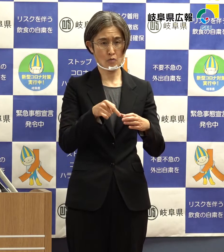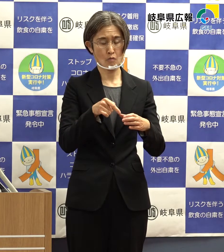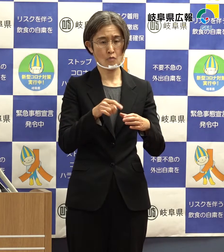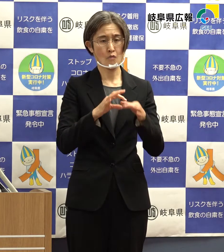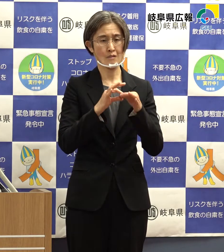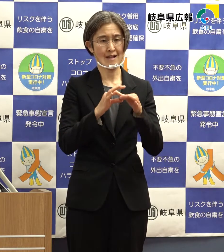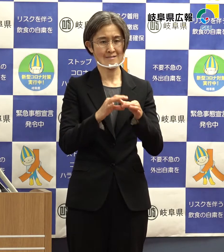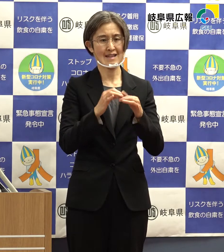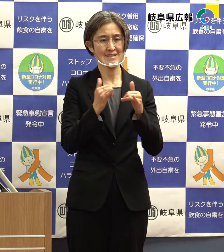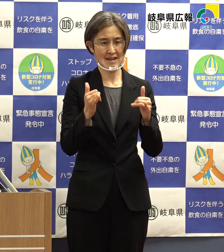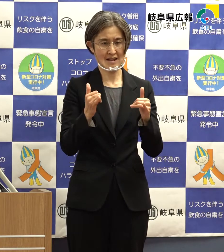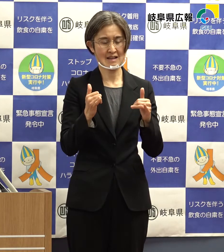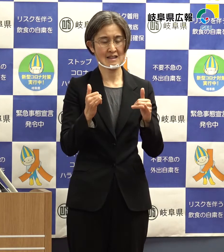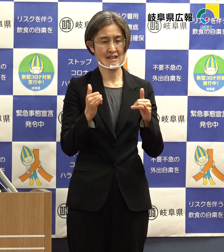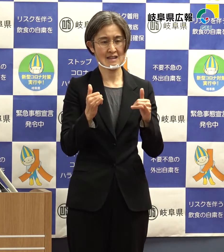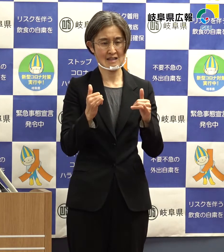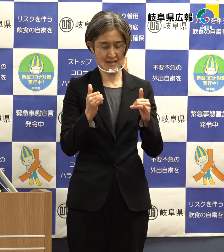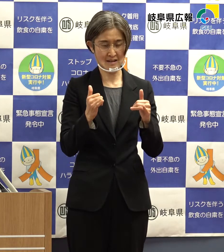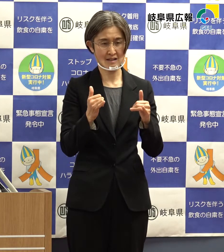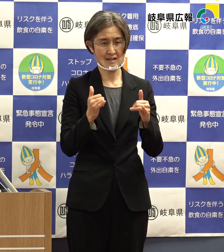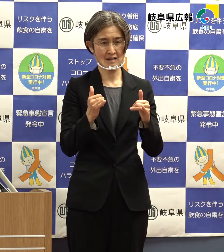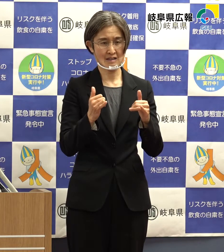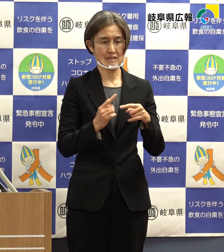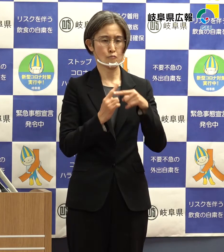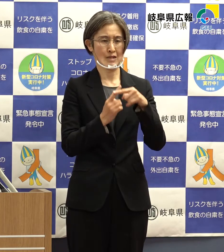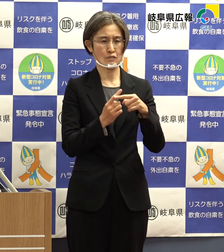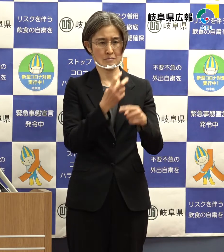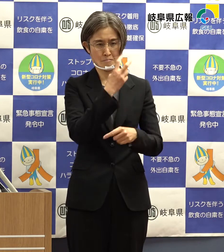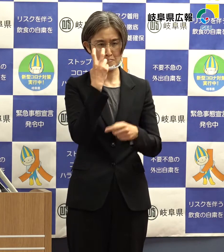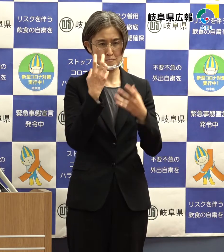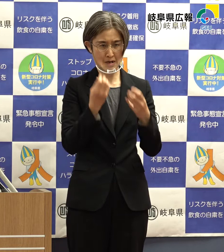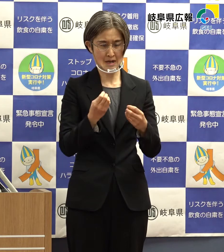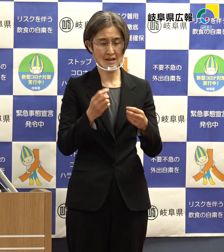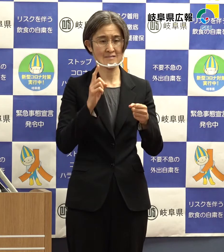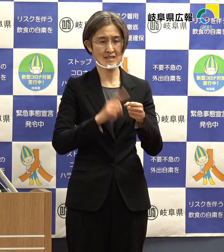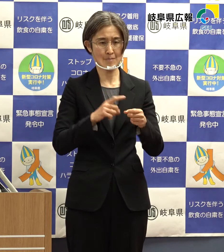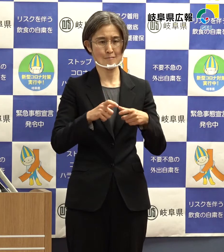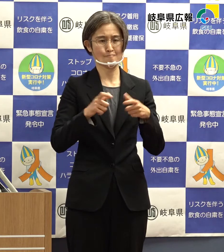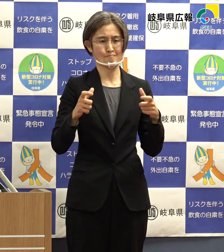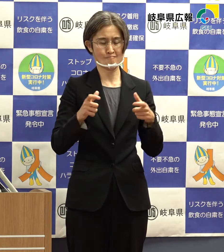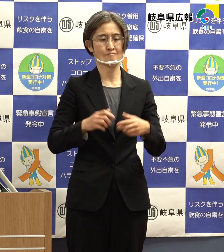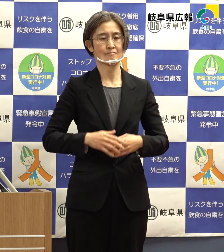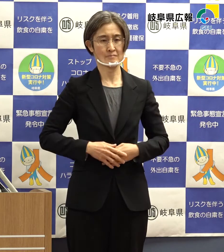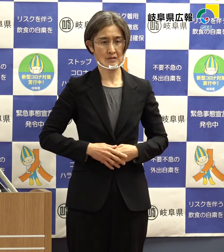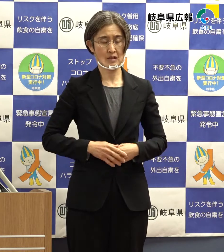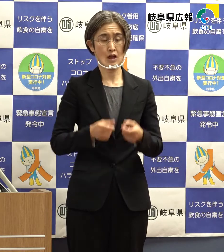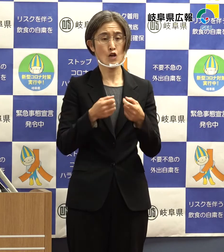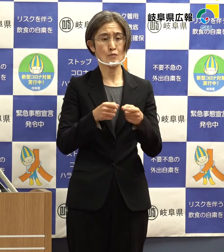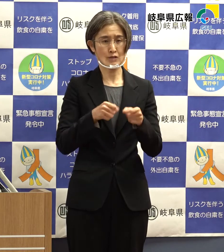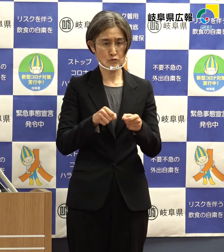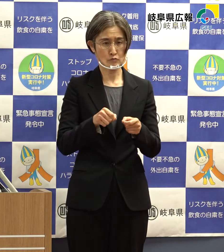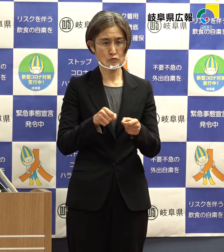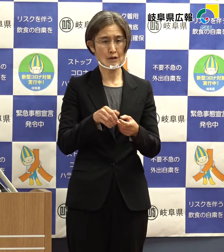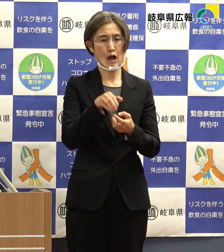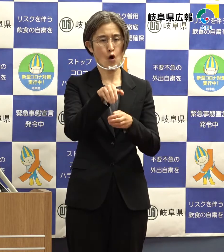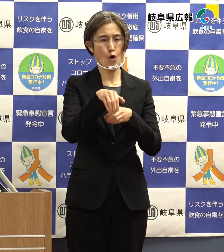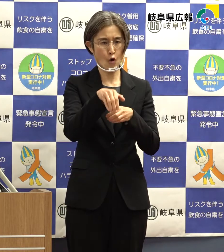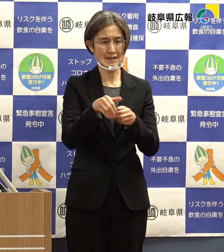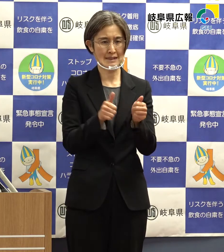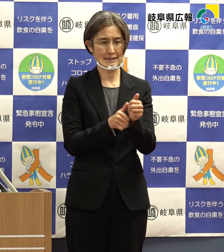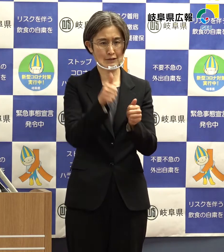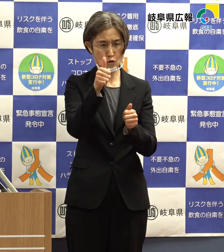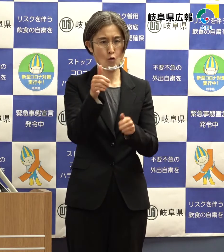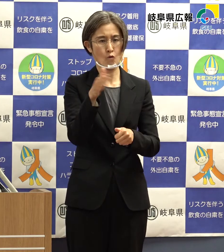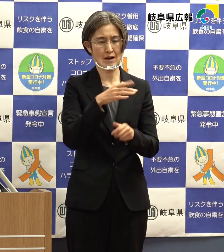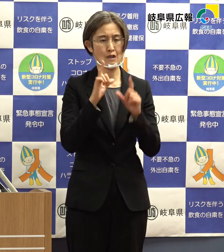関係者が陽性反応したということで増員ということであります。詳細は堀理事長からまた追ってご説明させていただきます